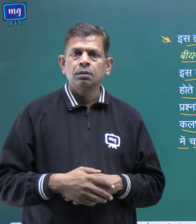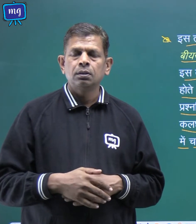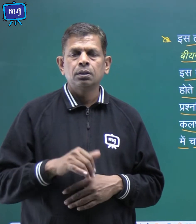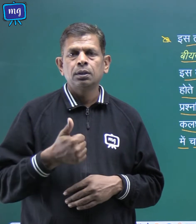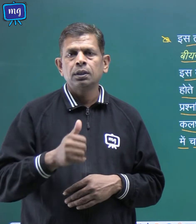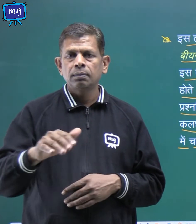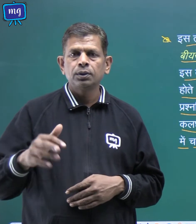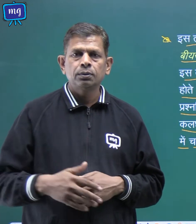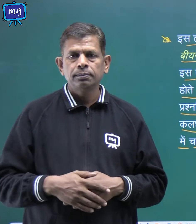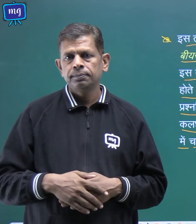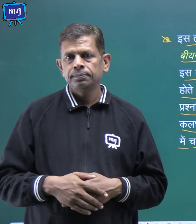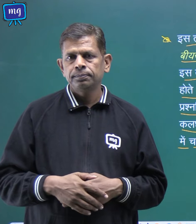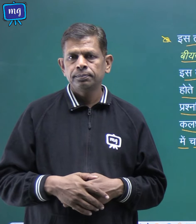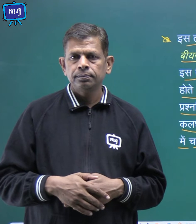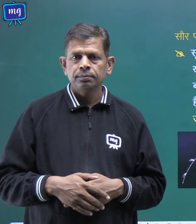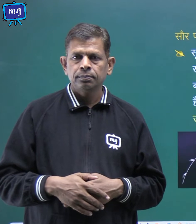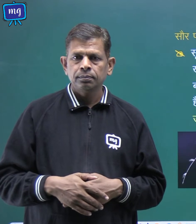ठीक है बच्चों।